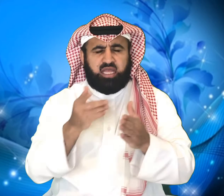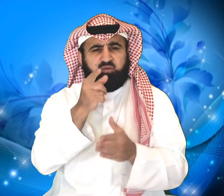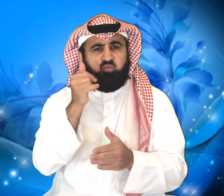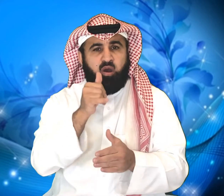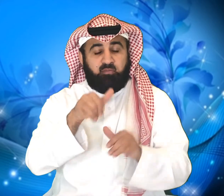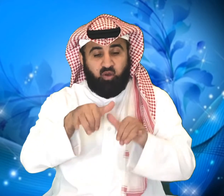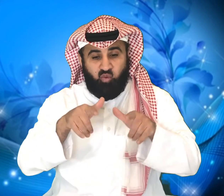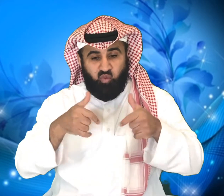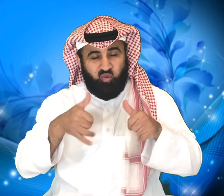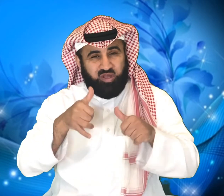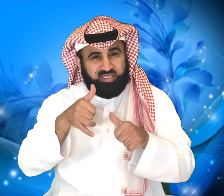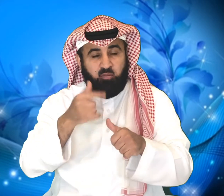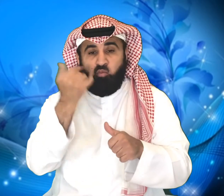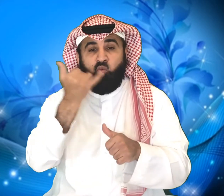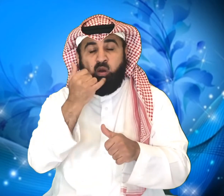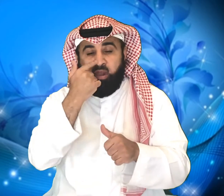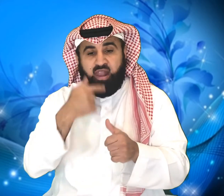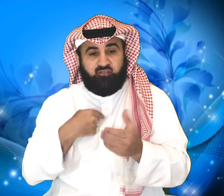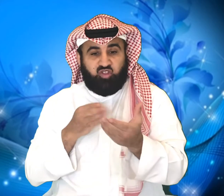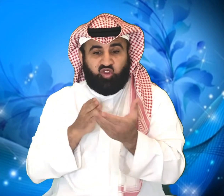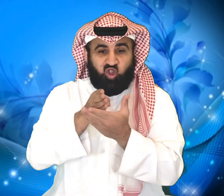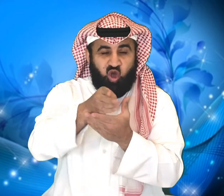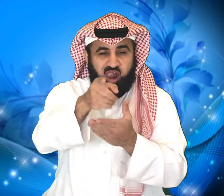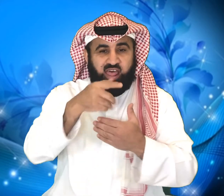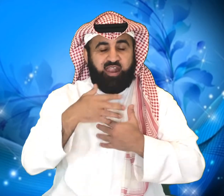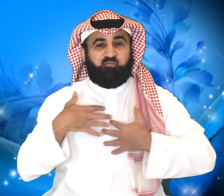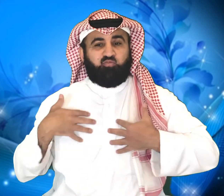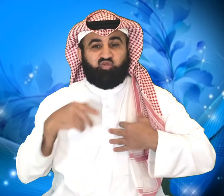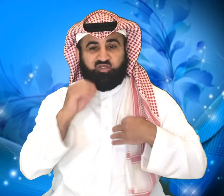بكل ما أدخل الأنس والسرور على الأرحام،